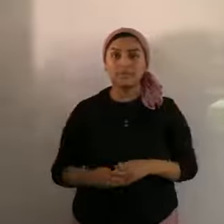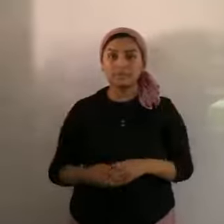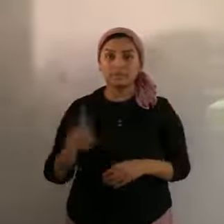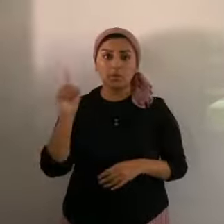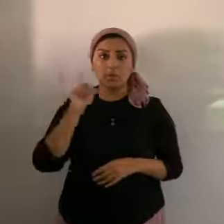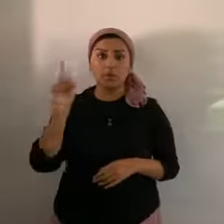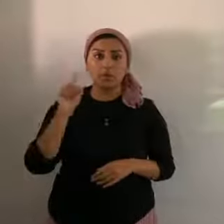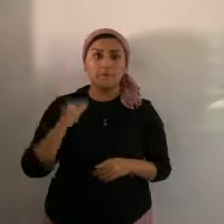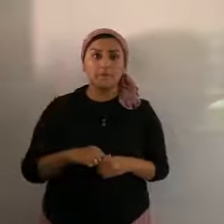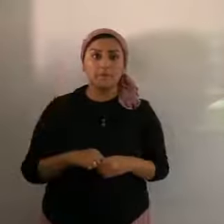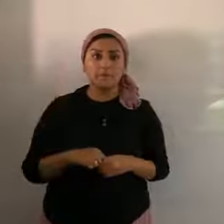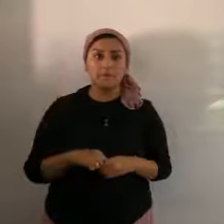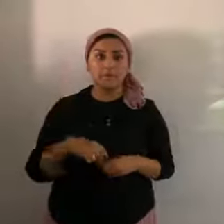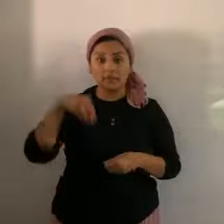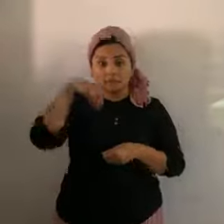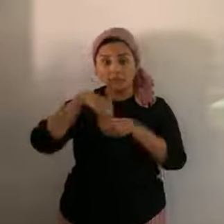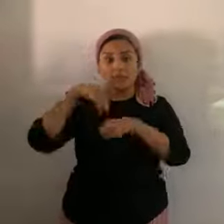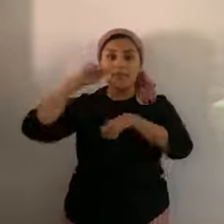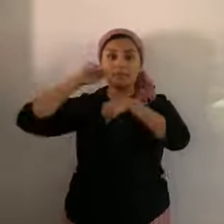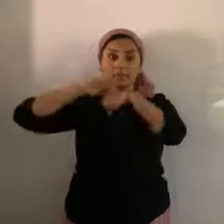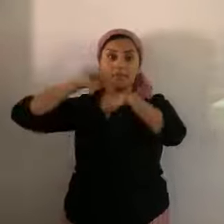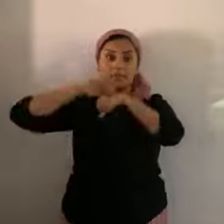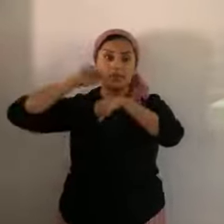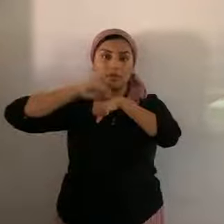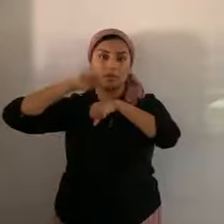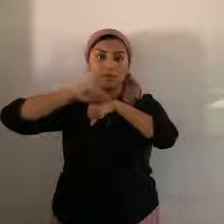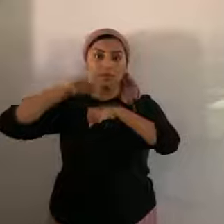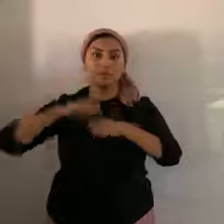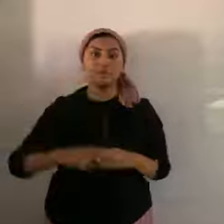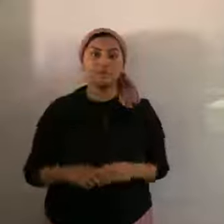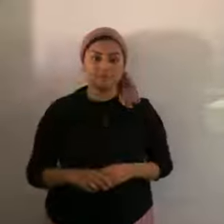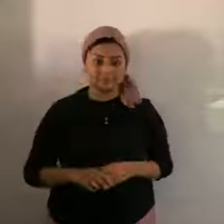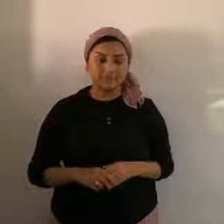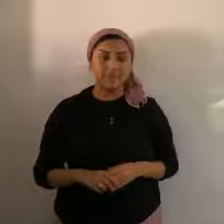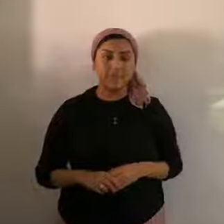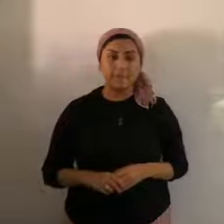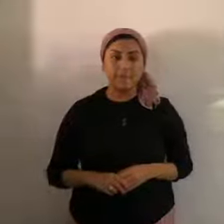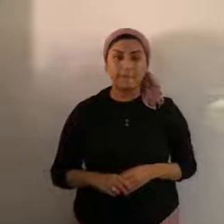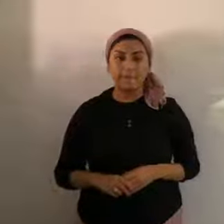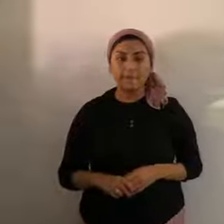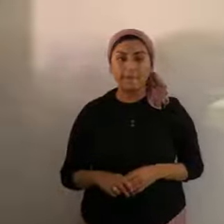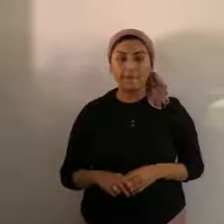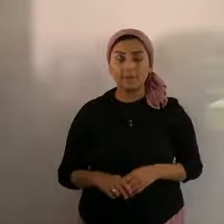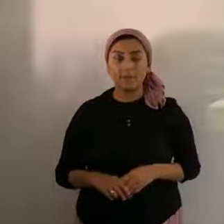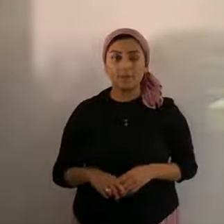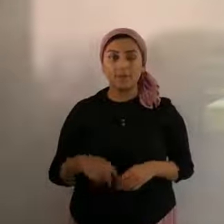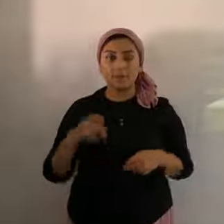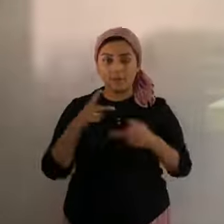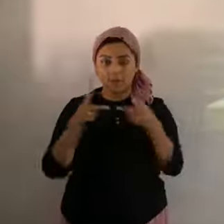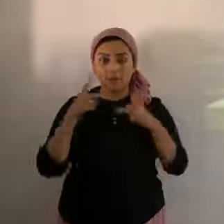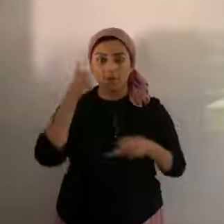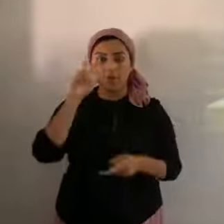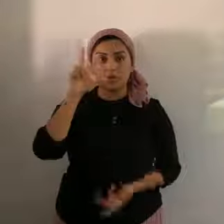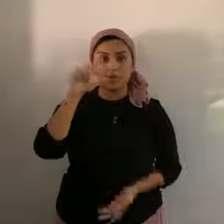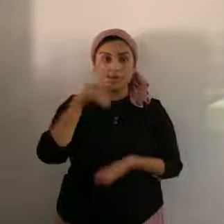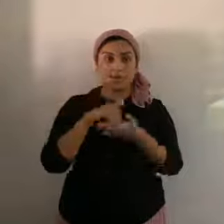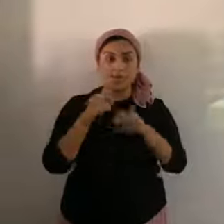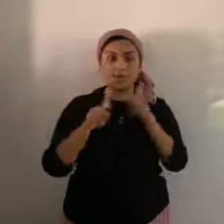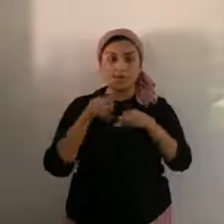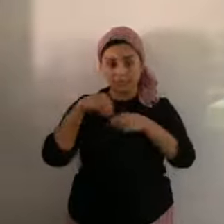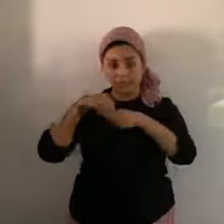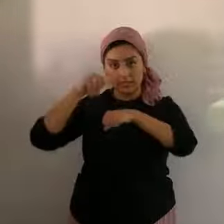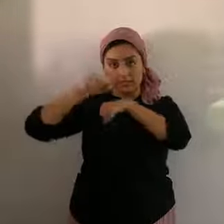dónde? ¿En el aposento alto o en el Beit HaMikdash? En el templo, exactamente, donde iba a haber lugar para 3,000 para bautizarlos, ¿verdad? ¿En